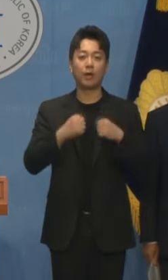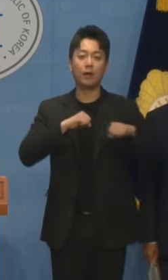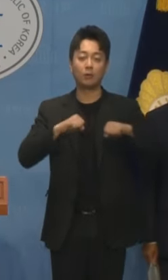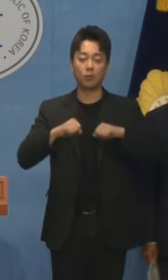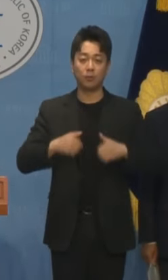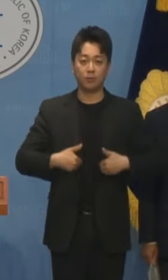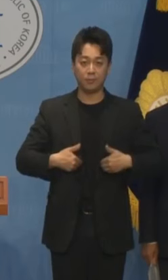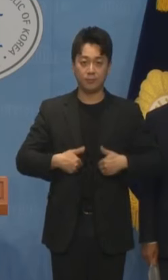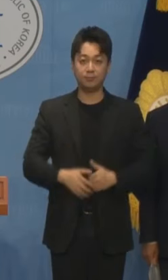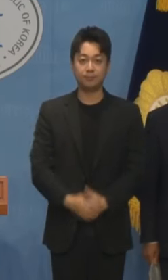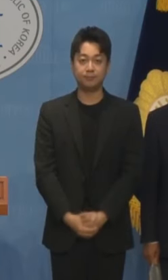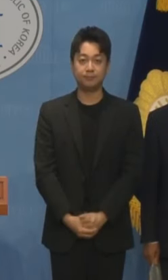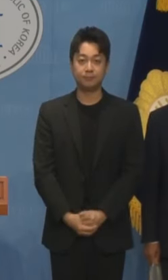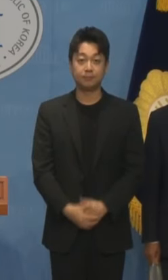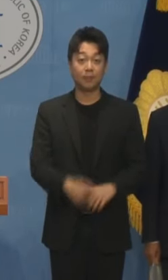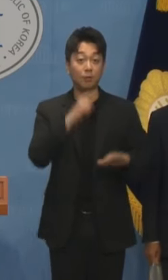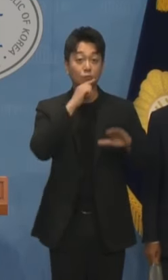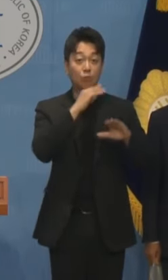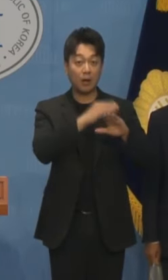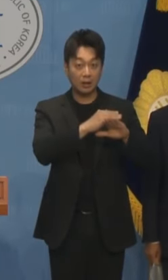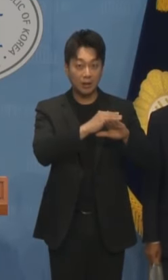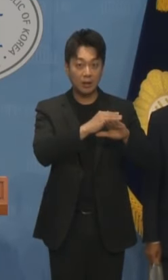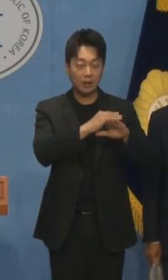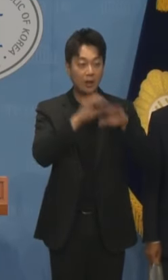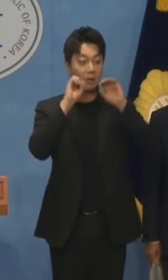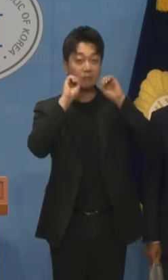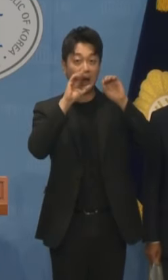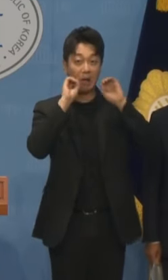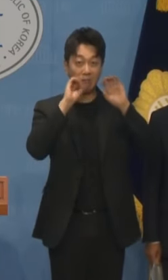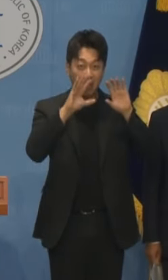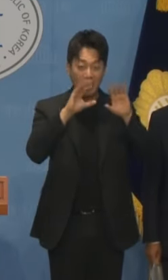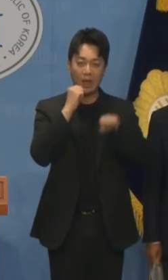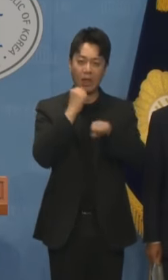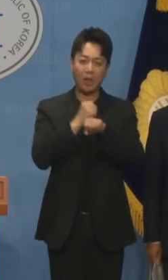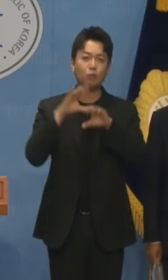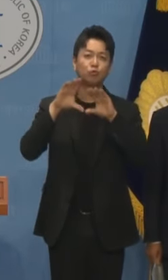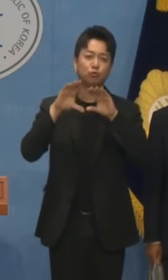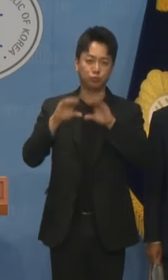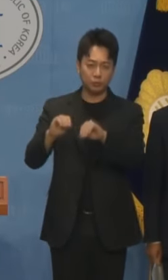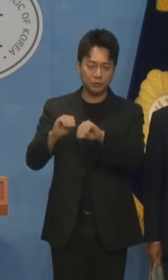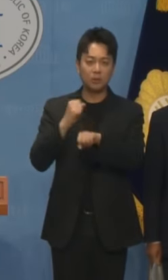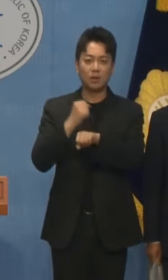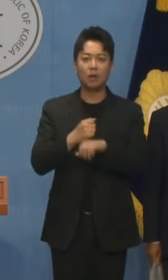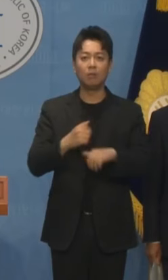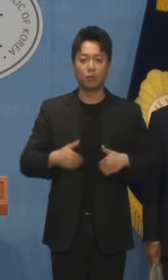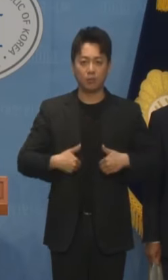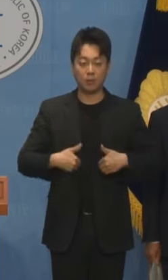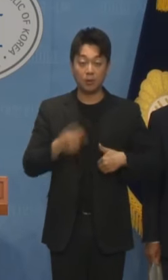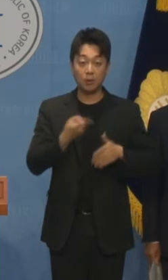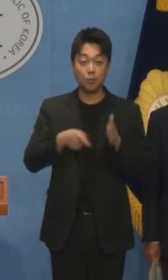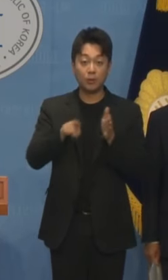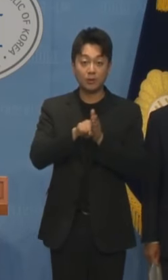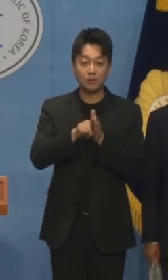합니다 대남 대북 전단 중지 한반도 평화실현을 위한 국회 결의안을